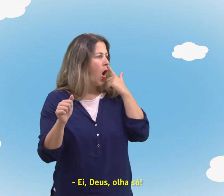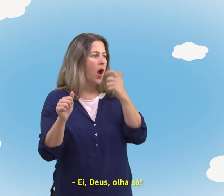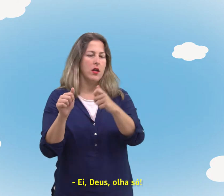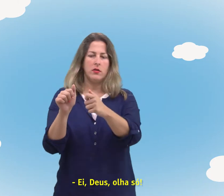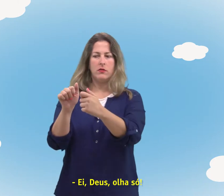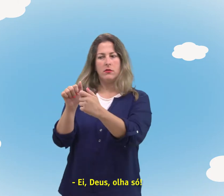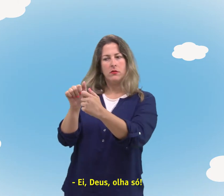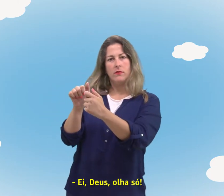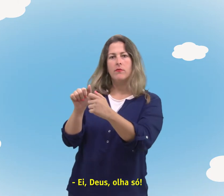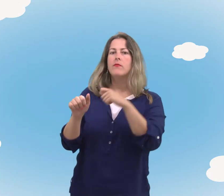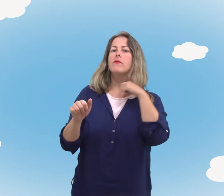só